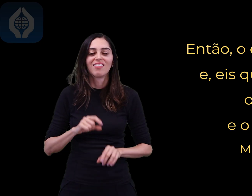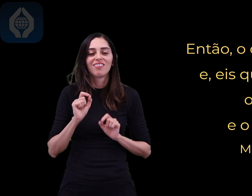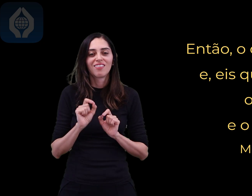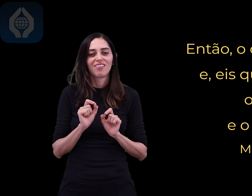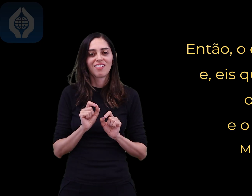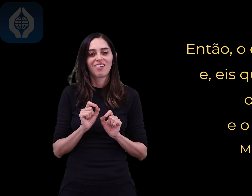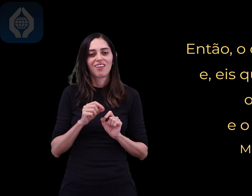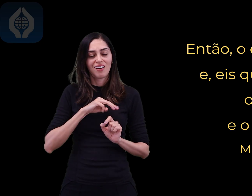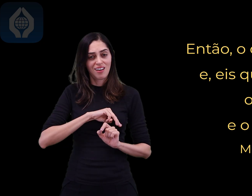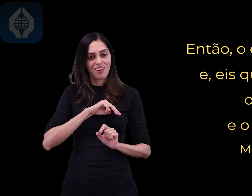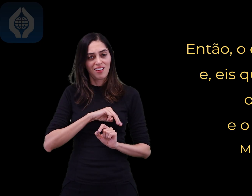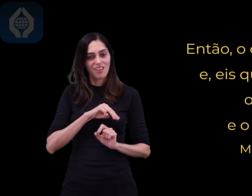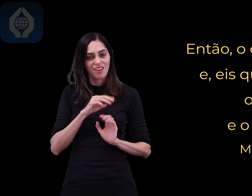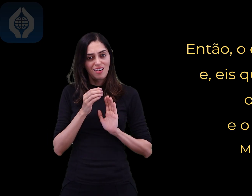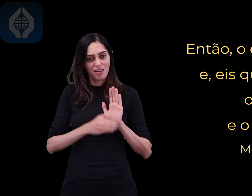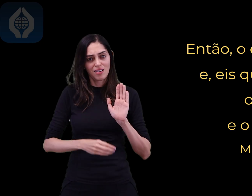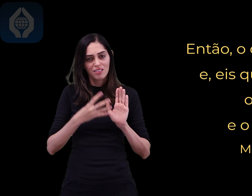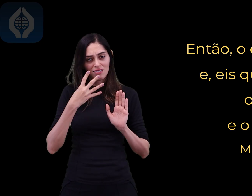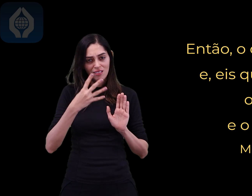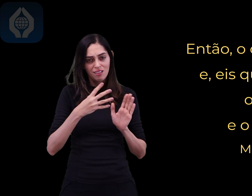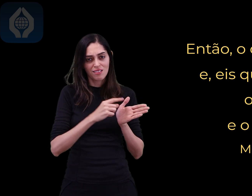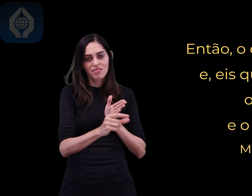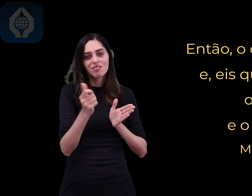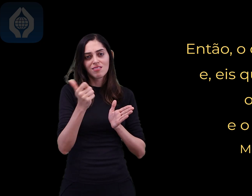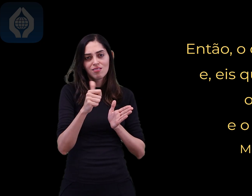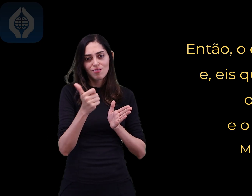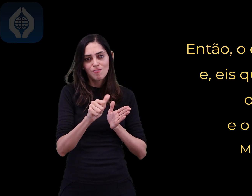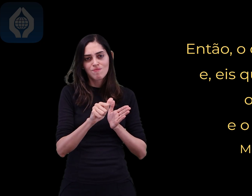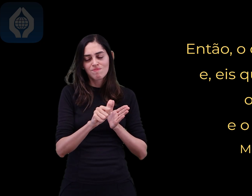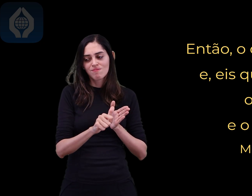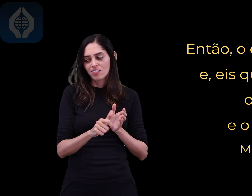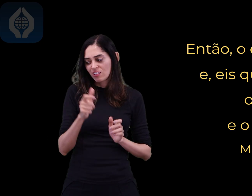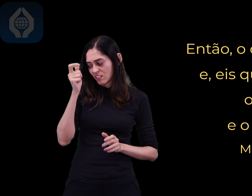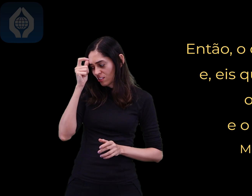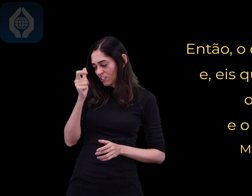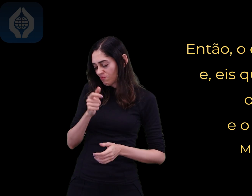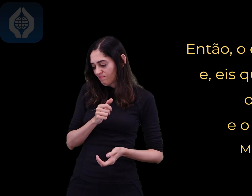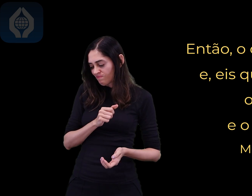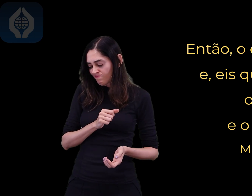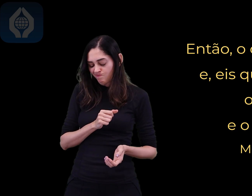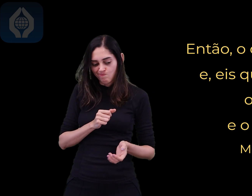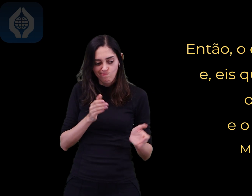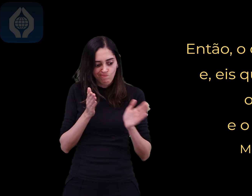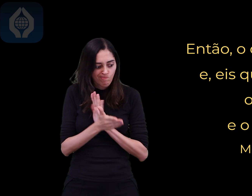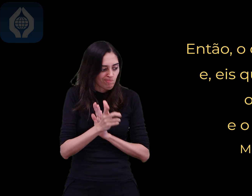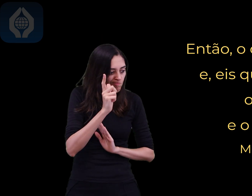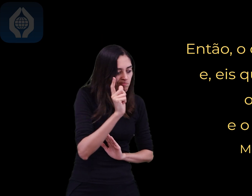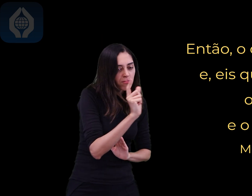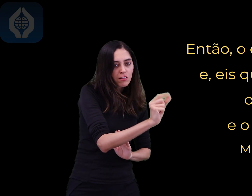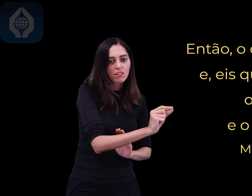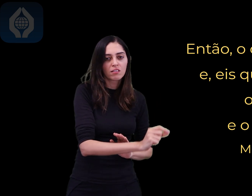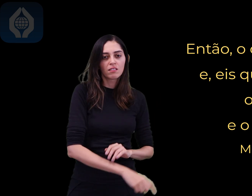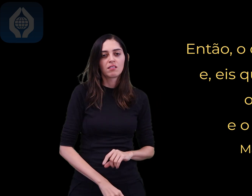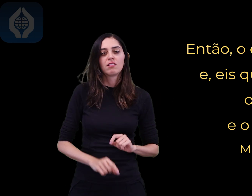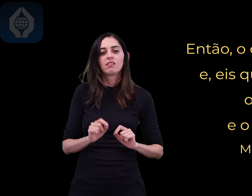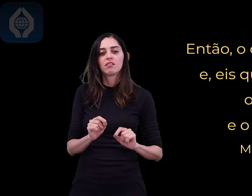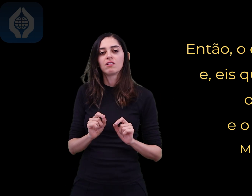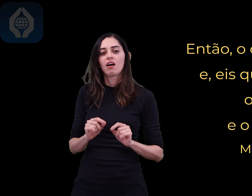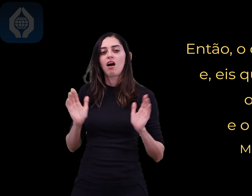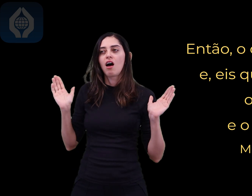4:11 diz, então o diabo o deixou, e eis que chegaram os anjos e o serviram.